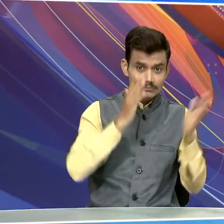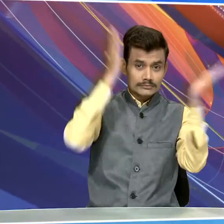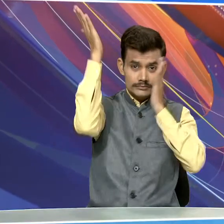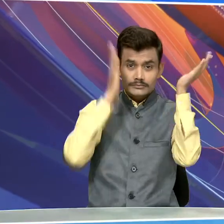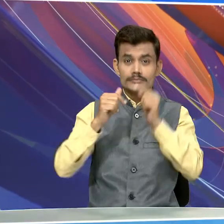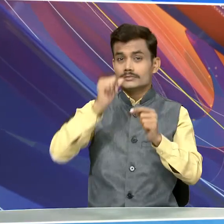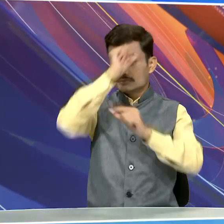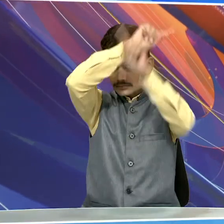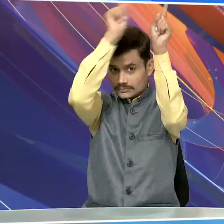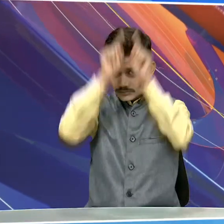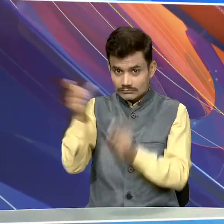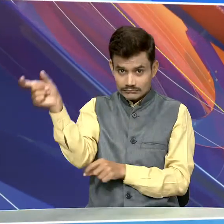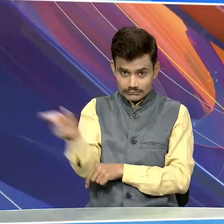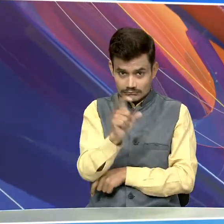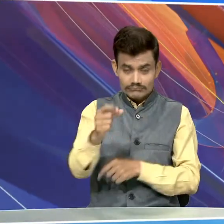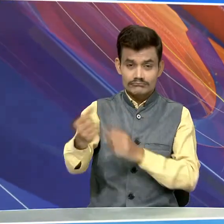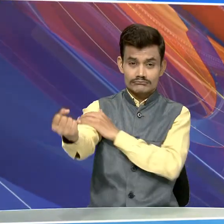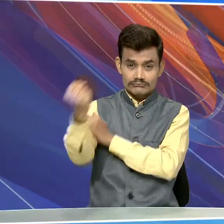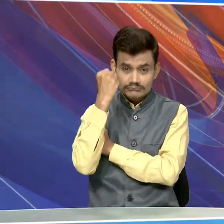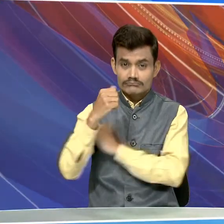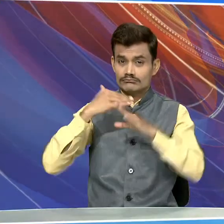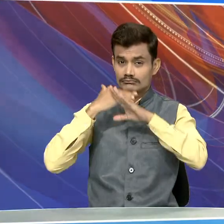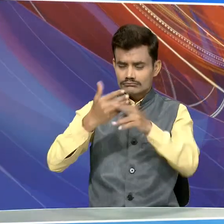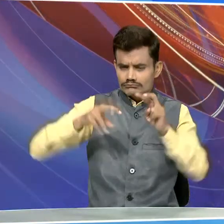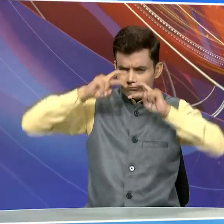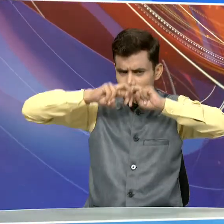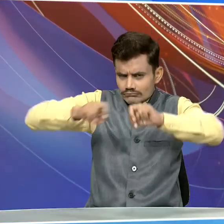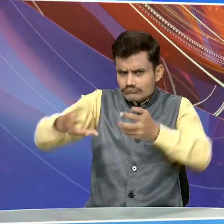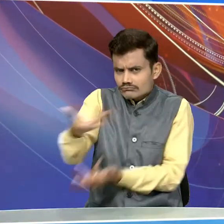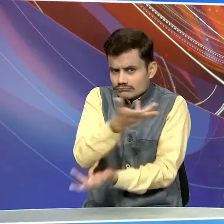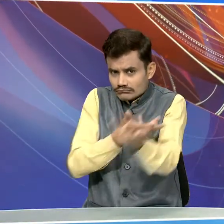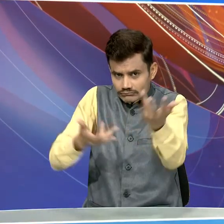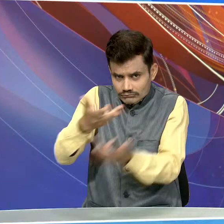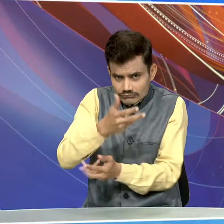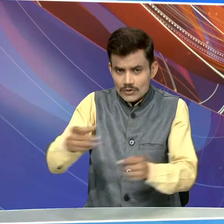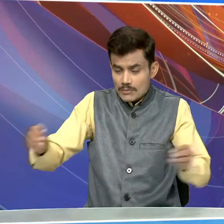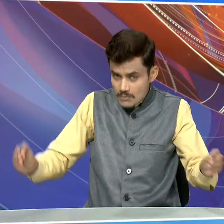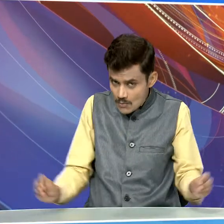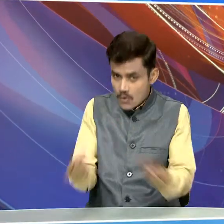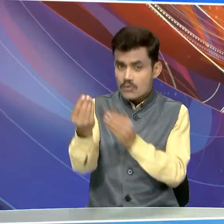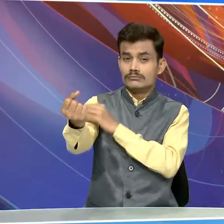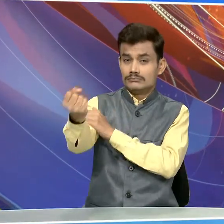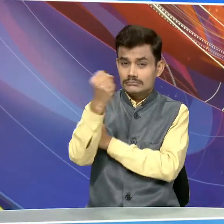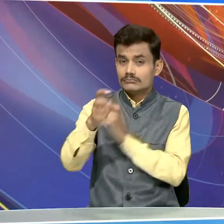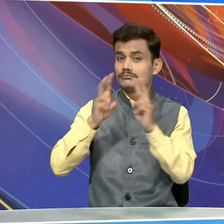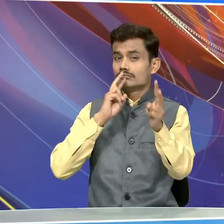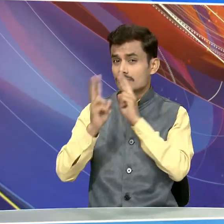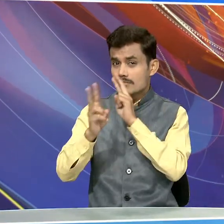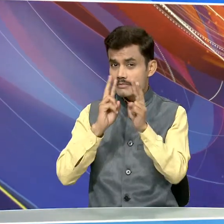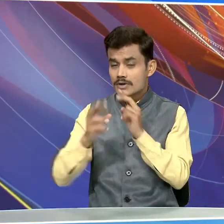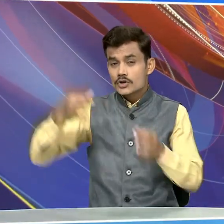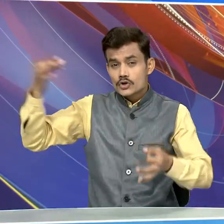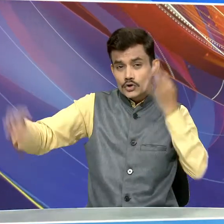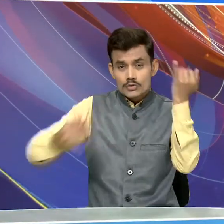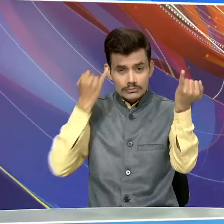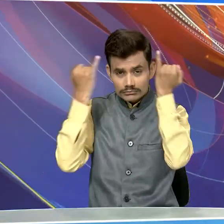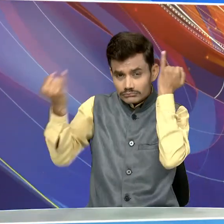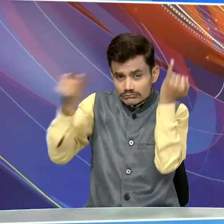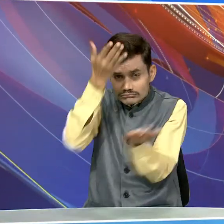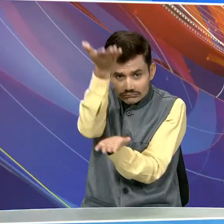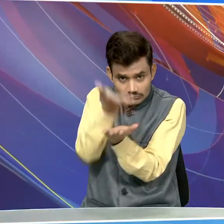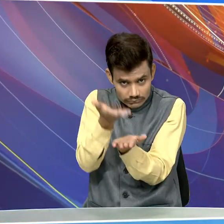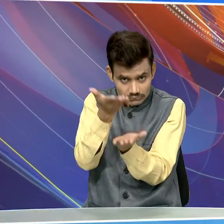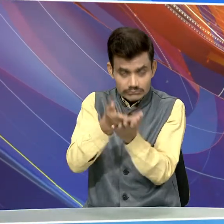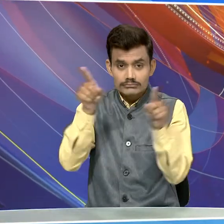बीच रक्षा सहयोग की समीक्षा करते हुए इन संबंधों को और दृढ़ करने के लिए नए उपाय की खोज